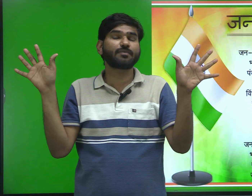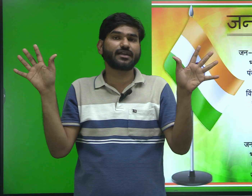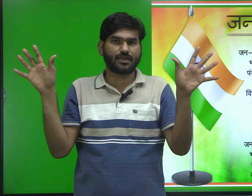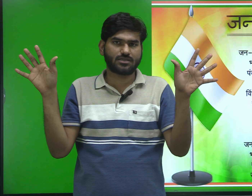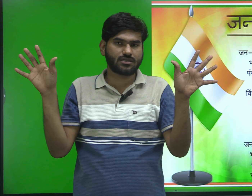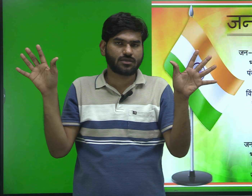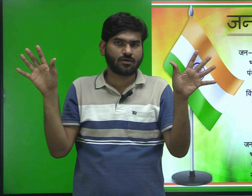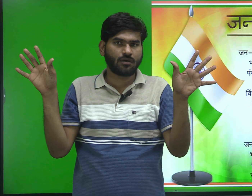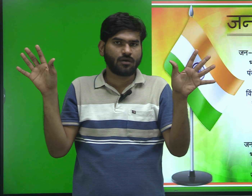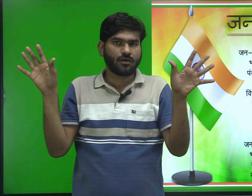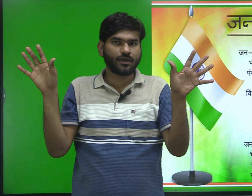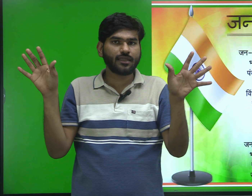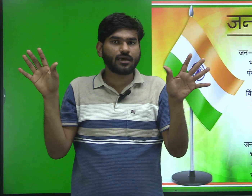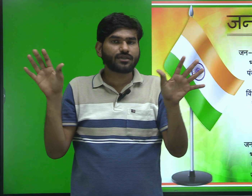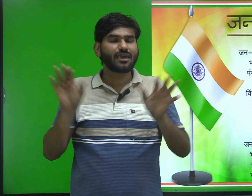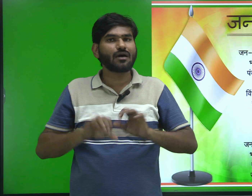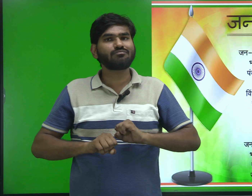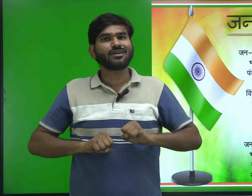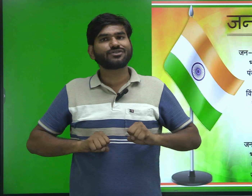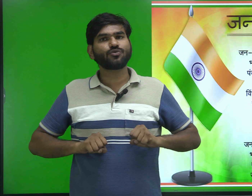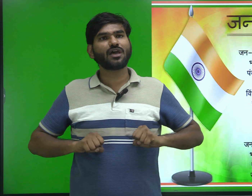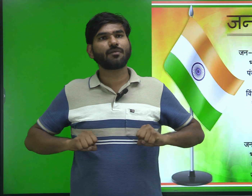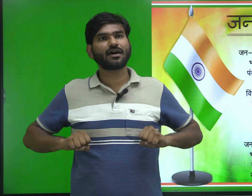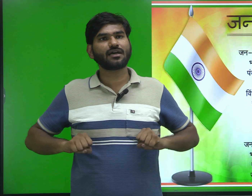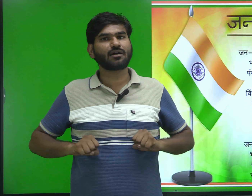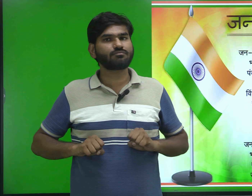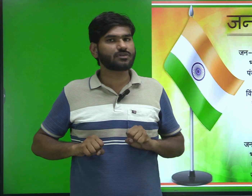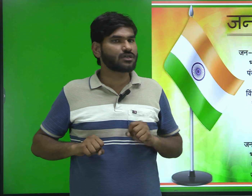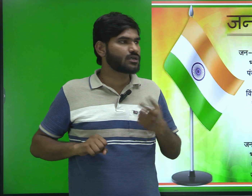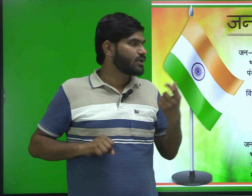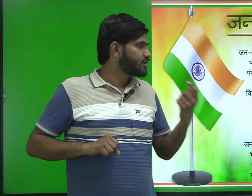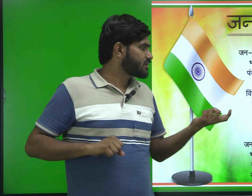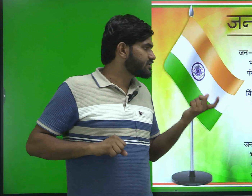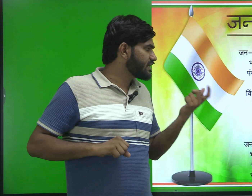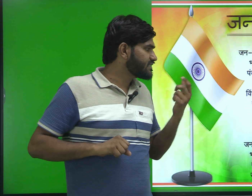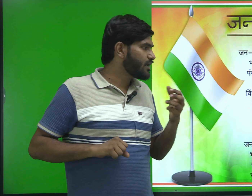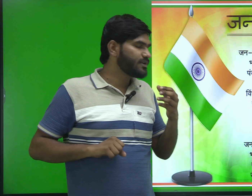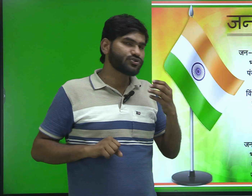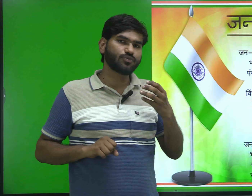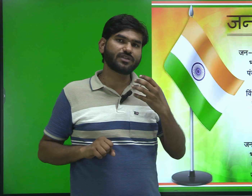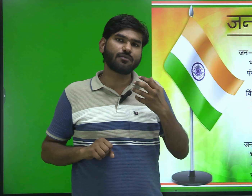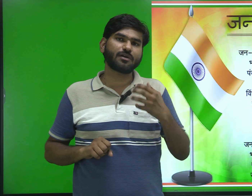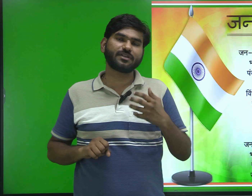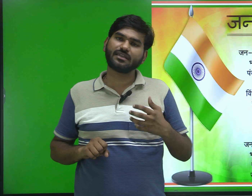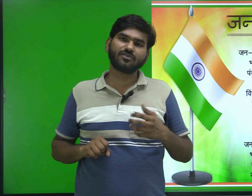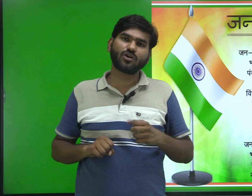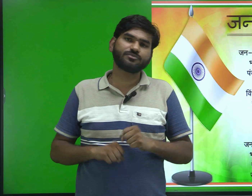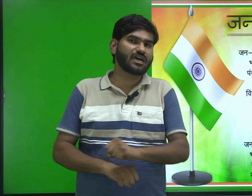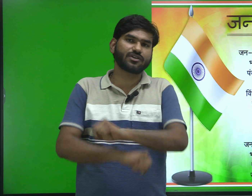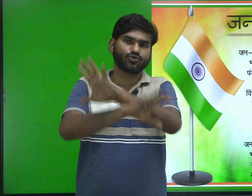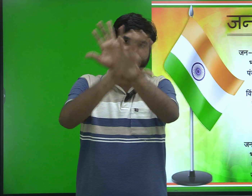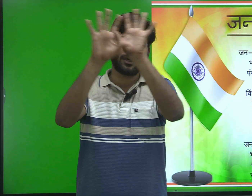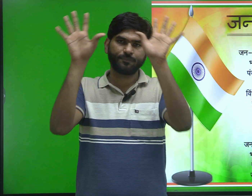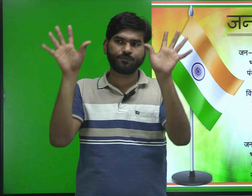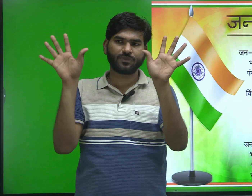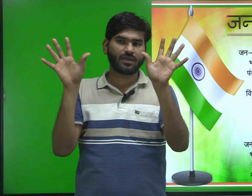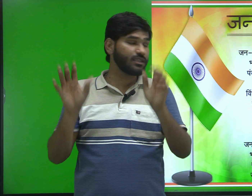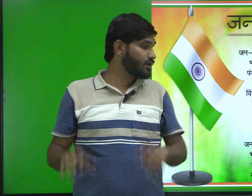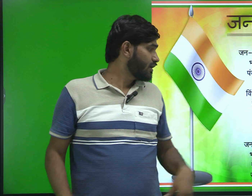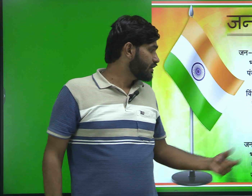ब्राइटनेस। ठीक है ना, कि हम जो भी हमारा हम जैसे हमें शुभ नाम हमने लिया तो हम जाग चुके हैं, है ना।